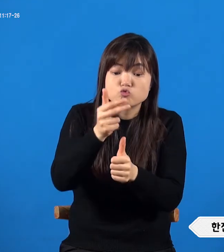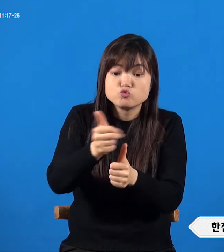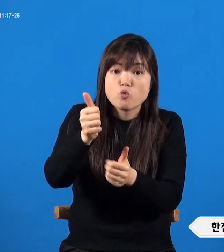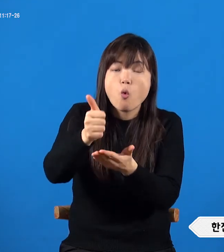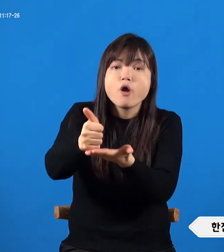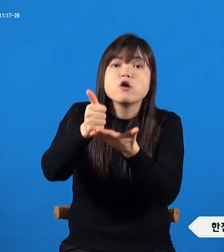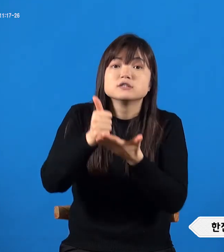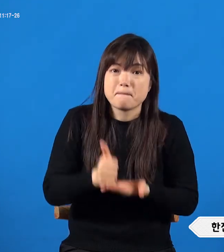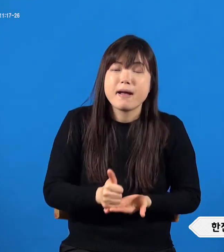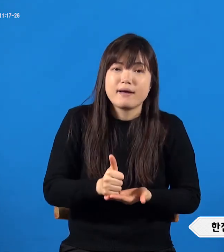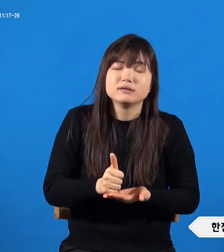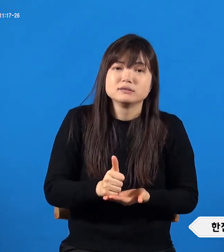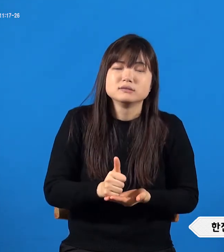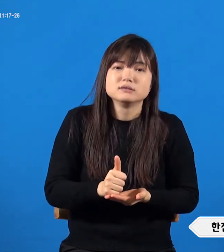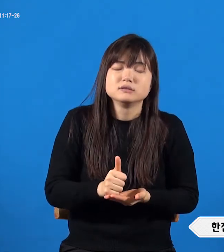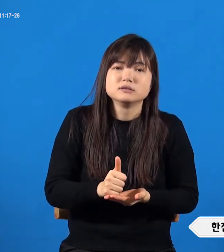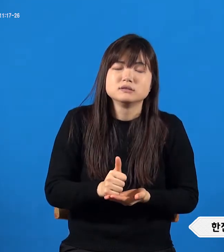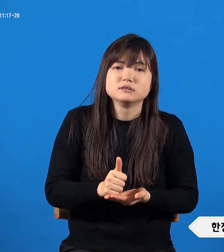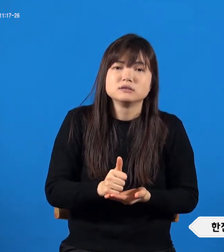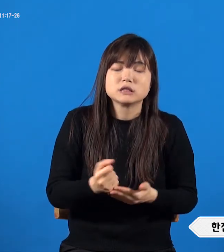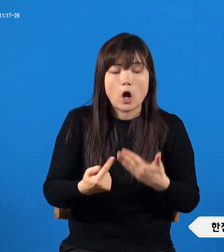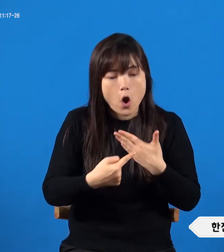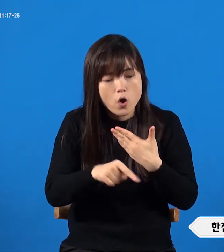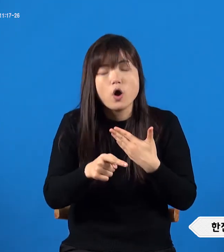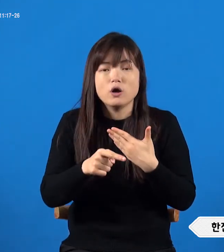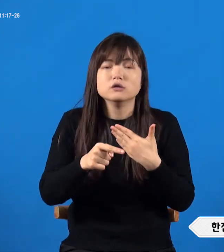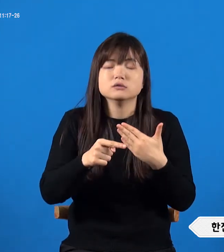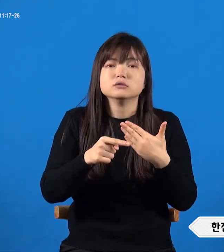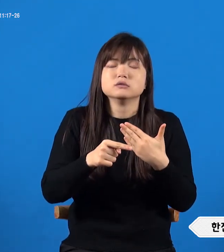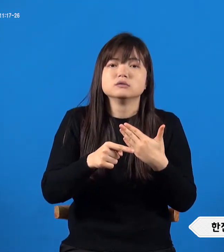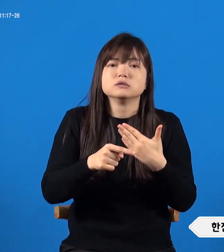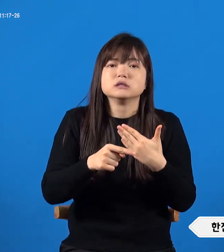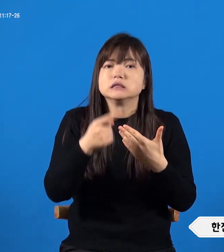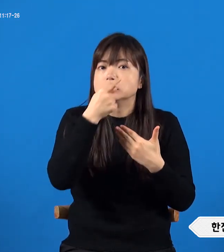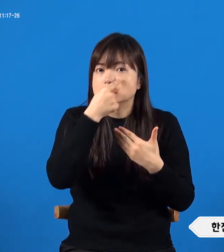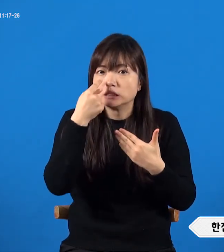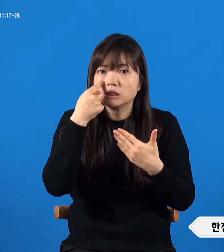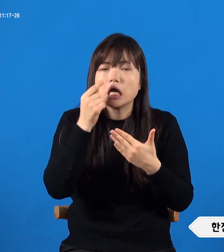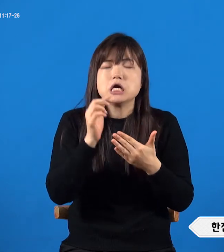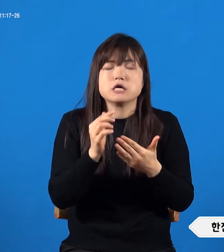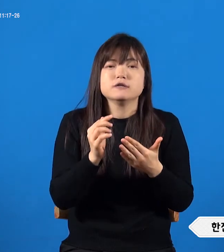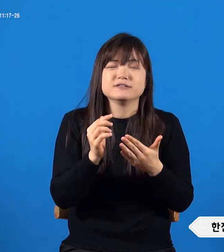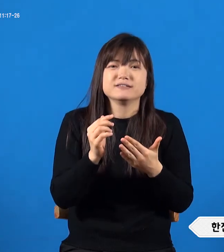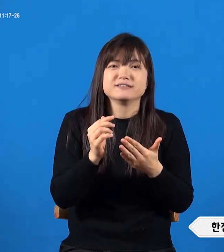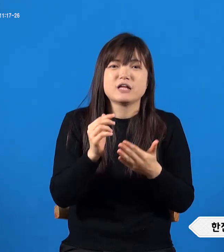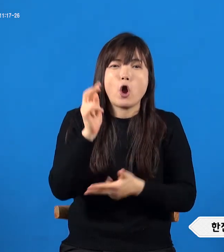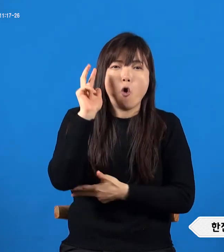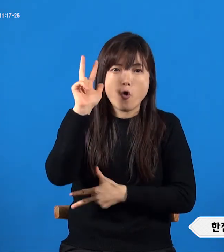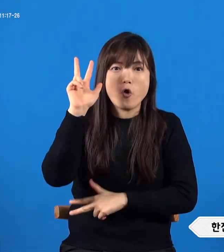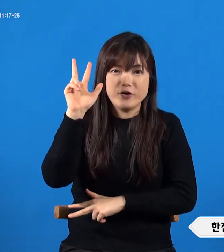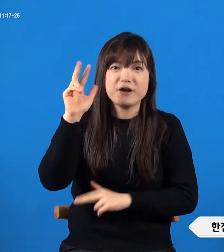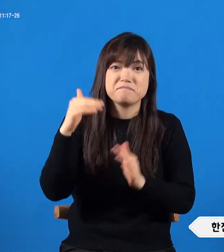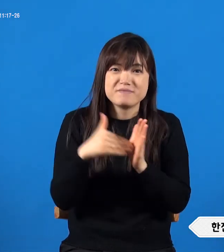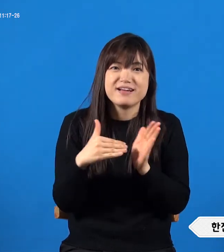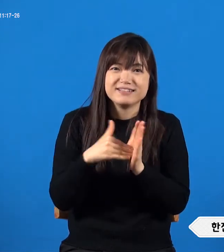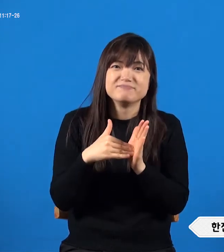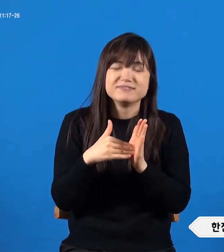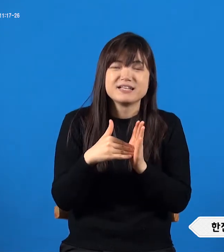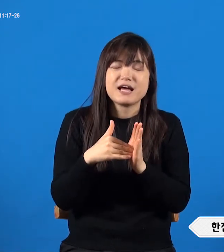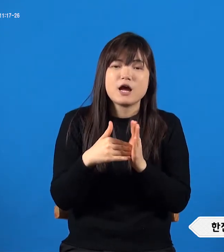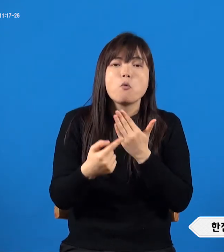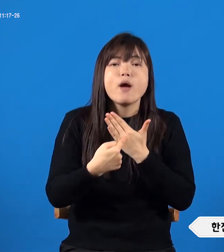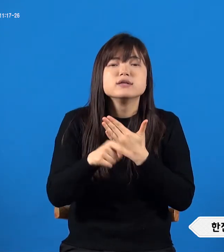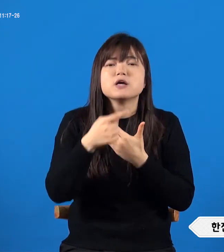구주로 영접했다는 외적인 표시 아닙니까? 온 성도들 앞에서 여러분 서약도 예 하고 했지 않습니까? 그